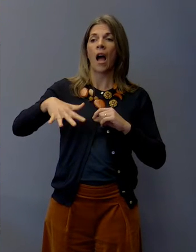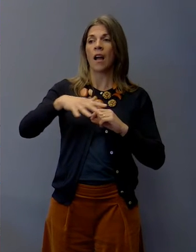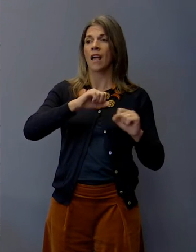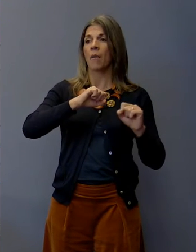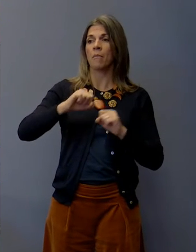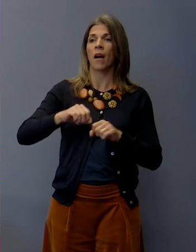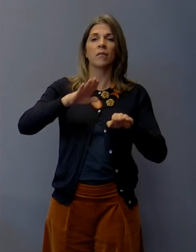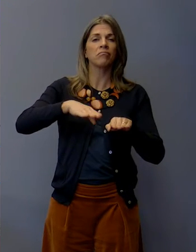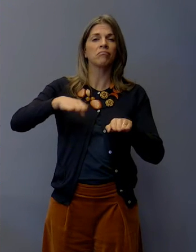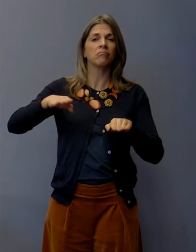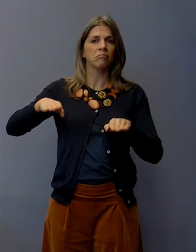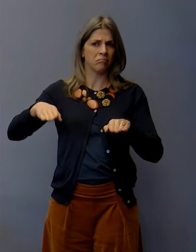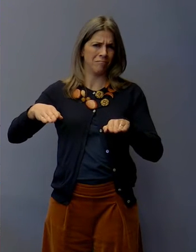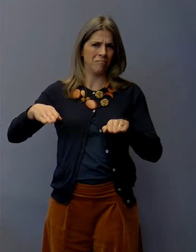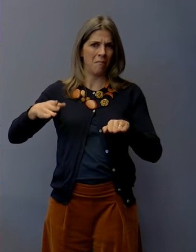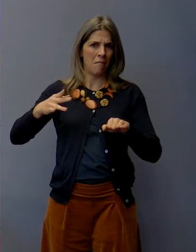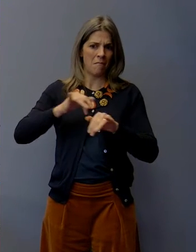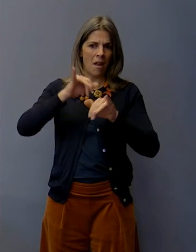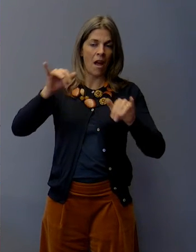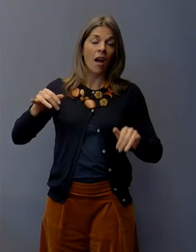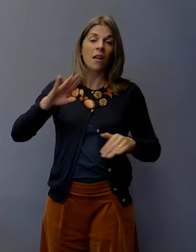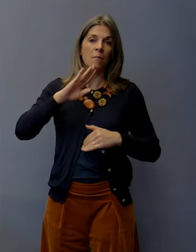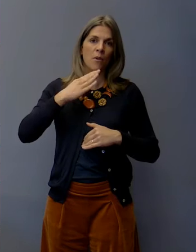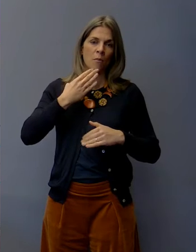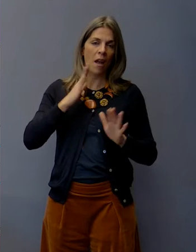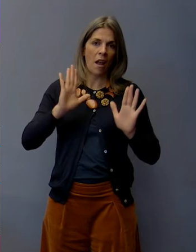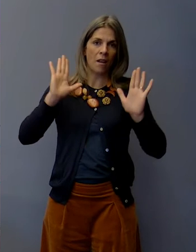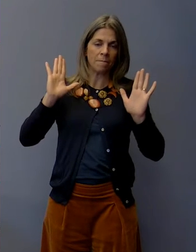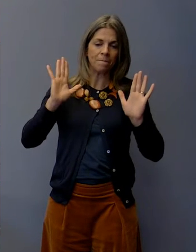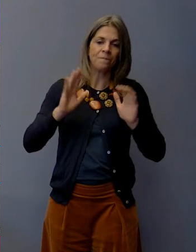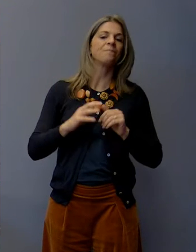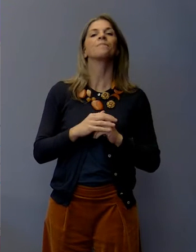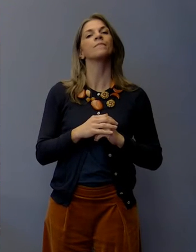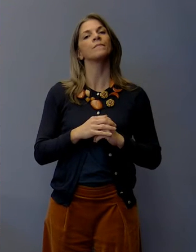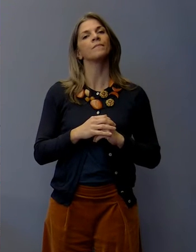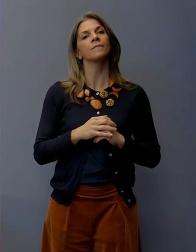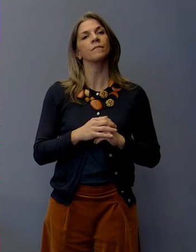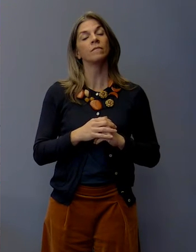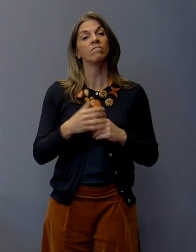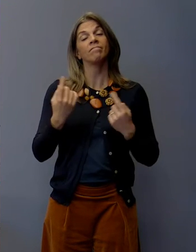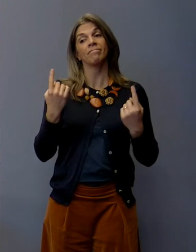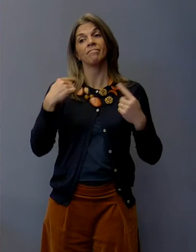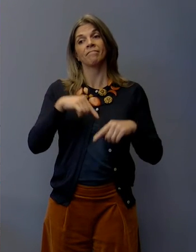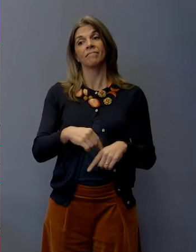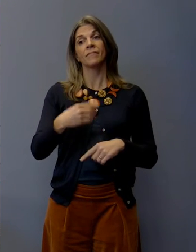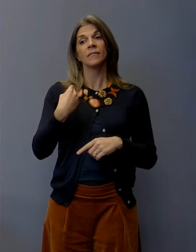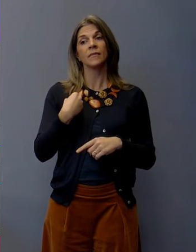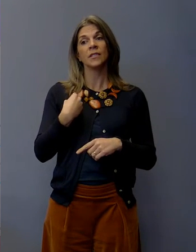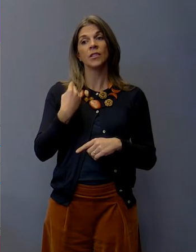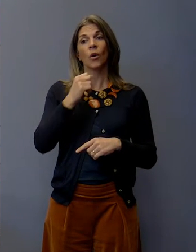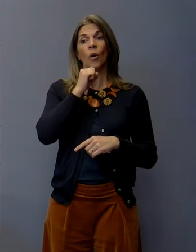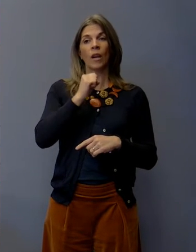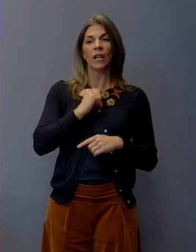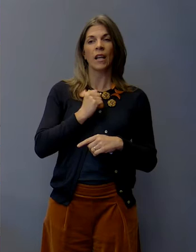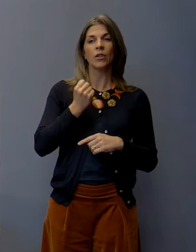insomma neppure un furgoncino quindi da questo punto di vista io credo che una riflessione che non